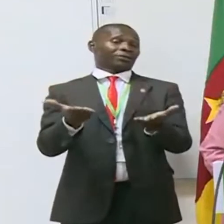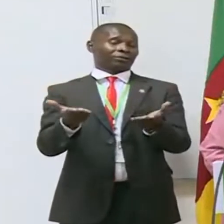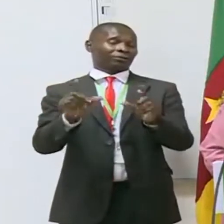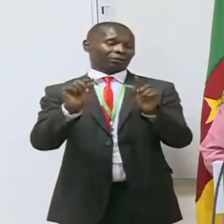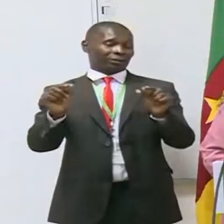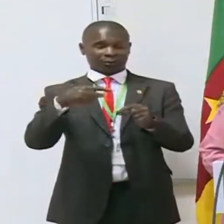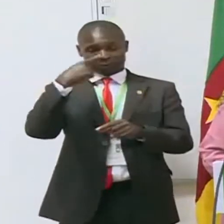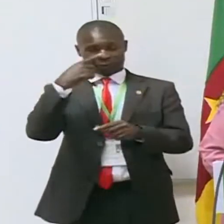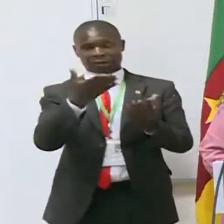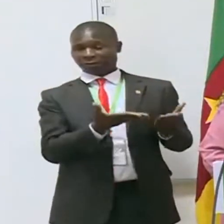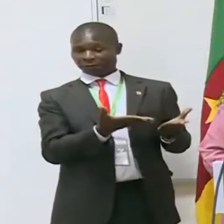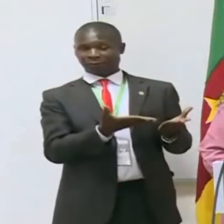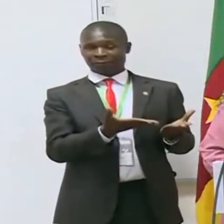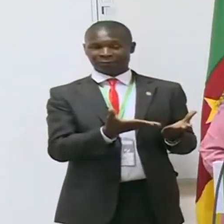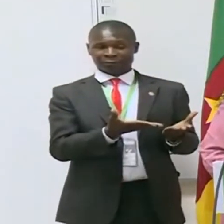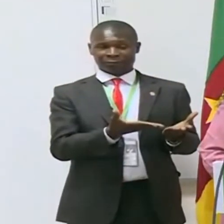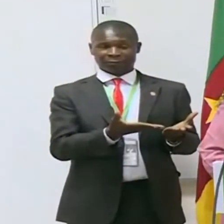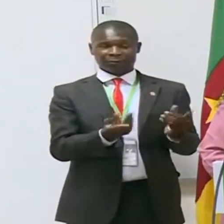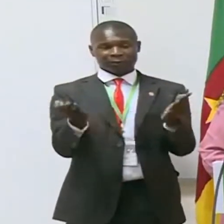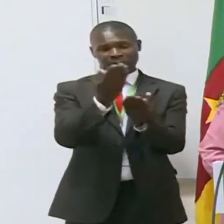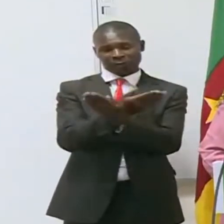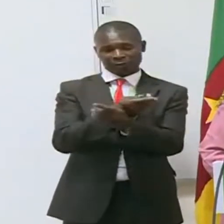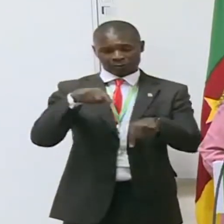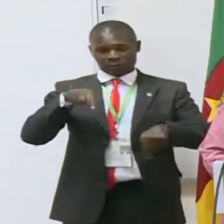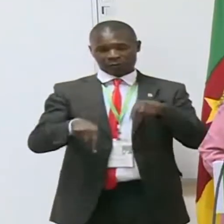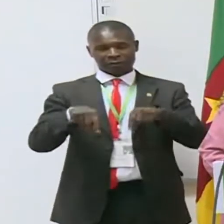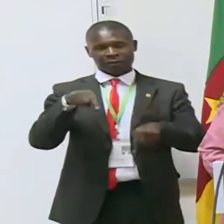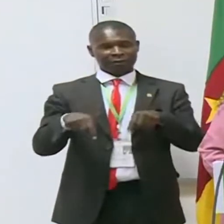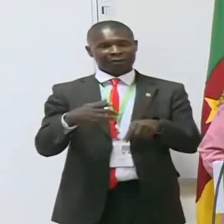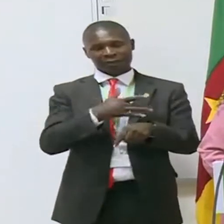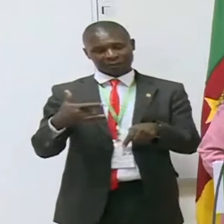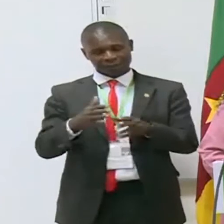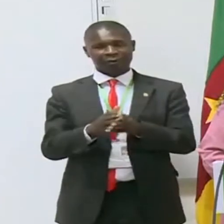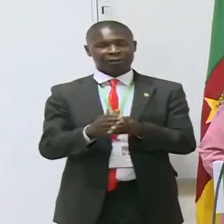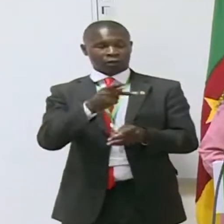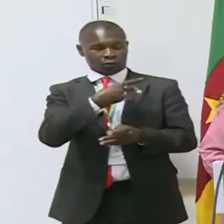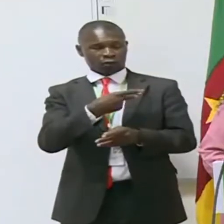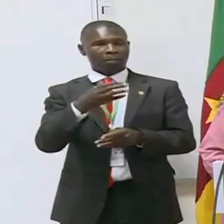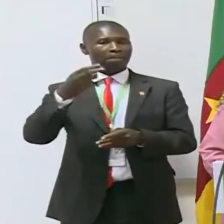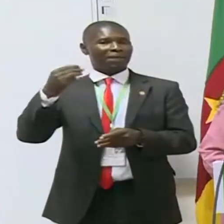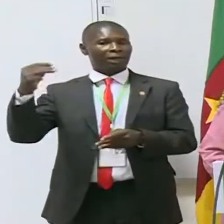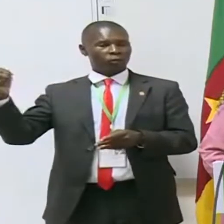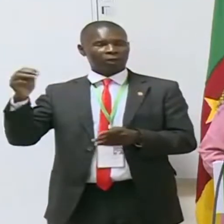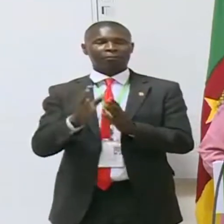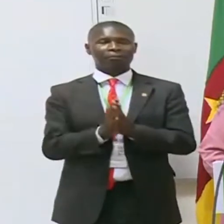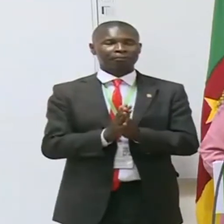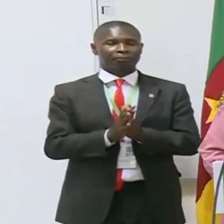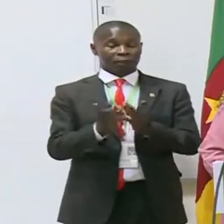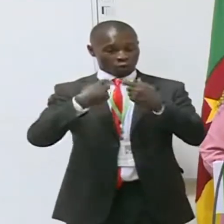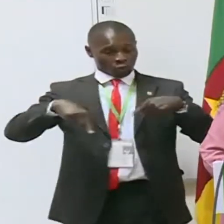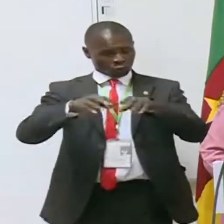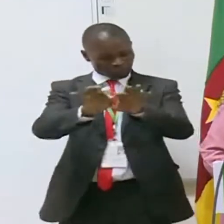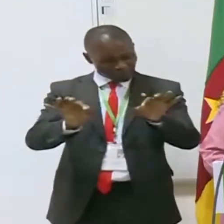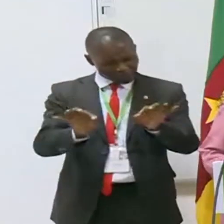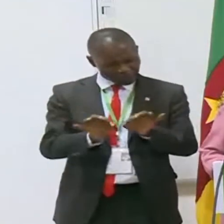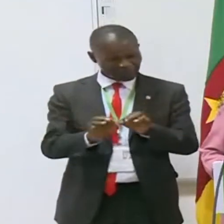pays. C'est à ce titre que je prends la parole en lieu et place de Monsieur le ministre de la Santé publique, le Dr